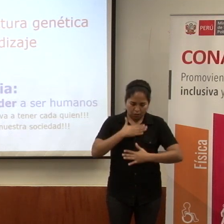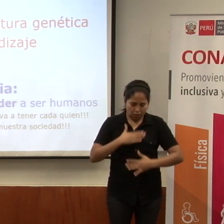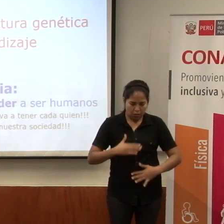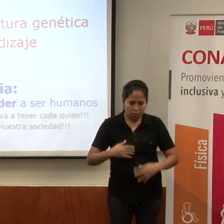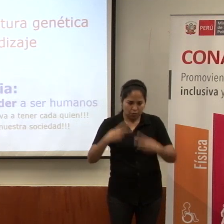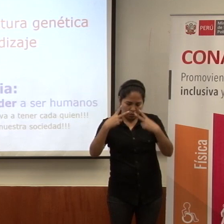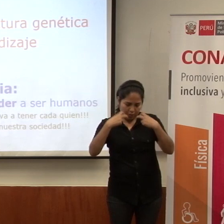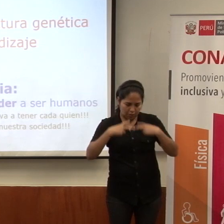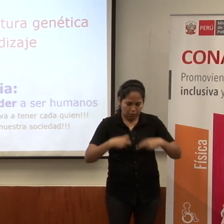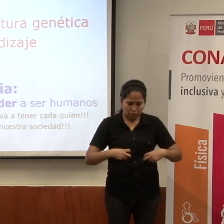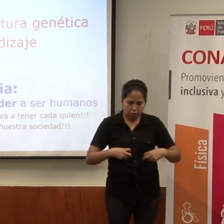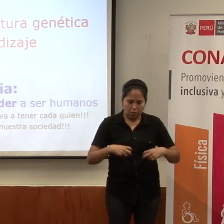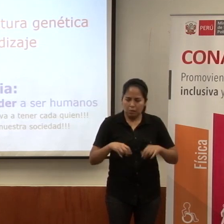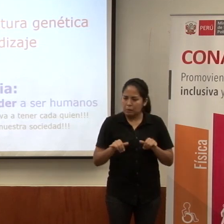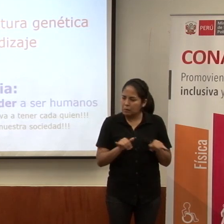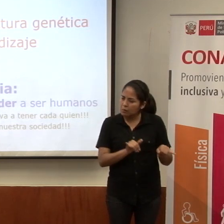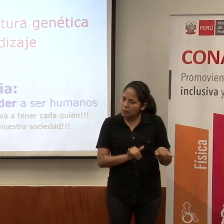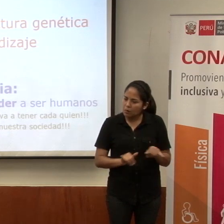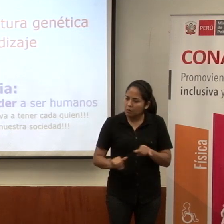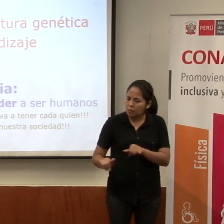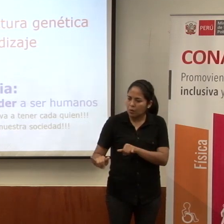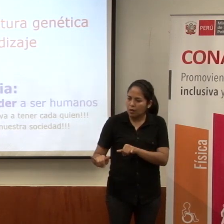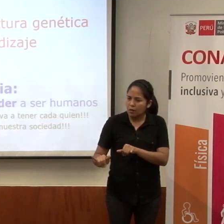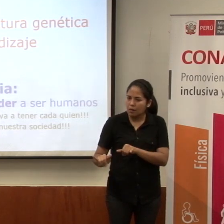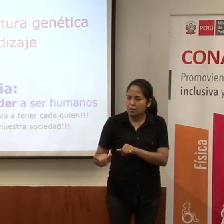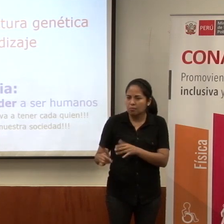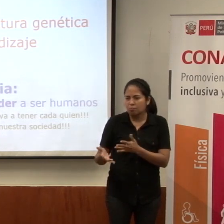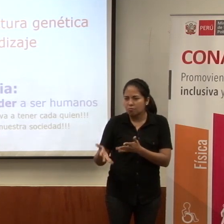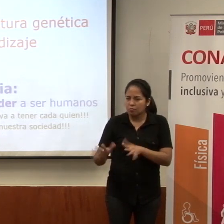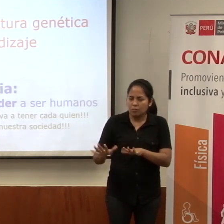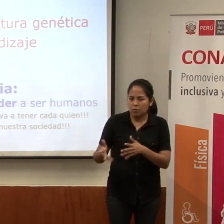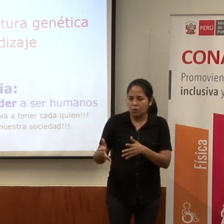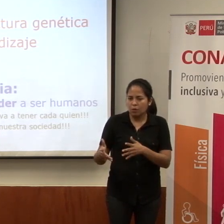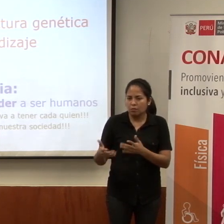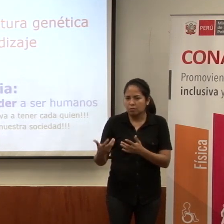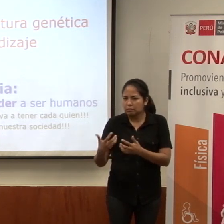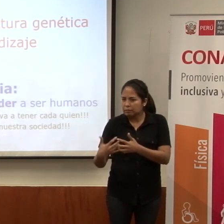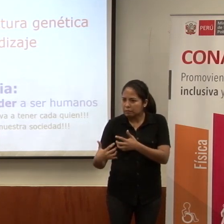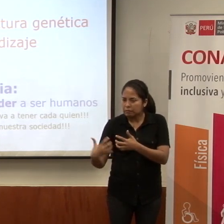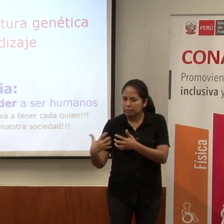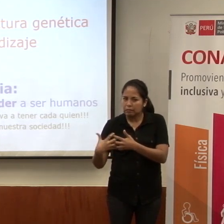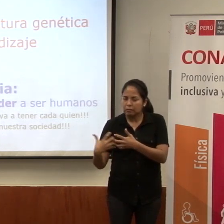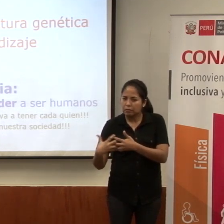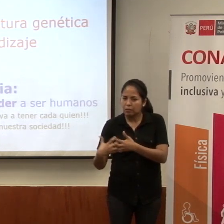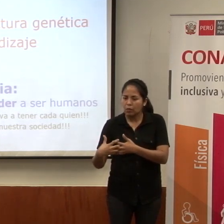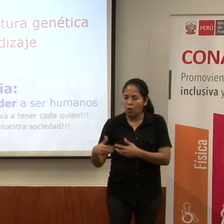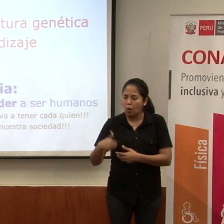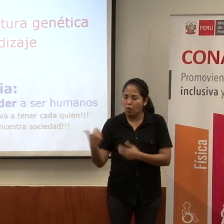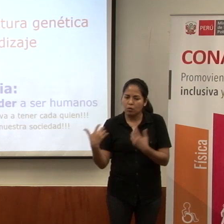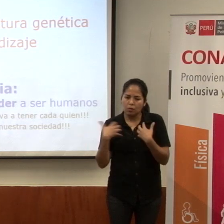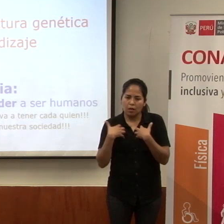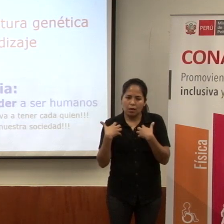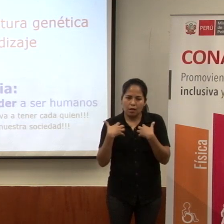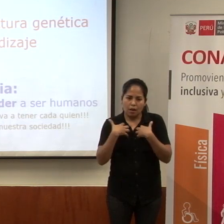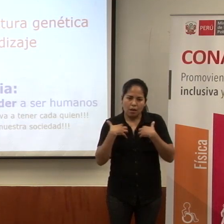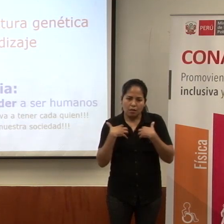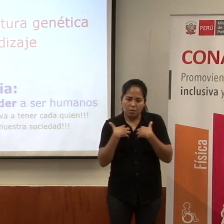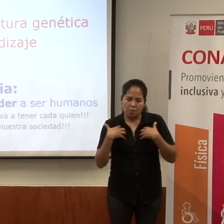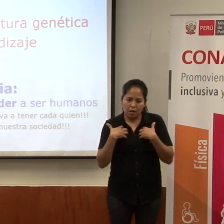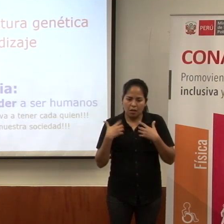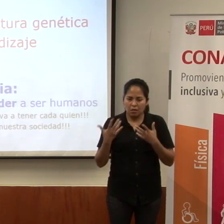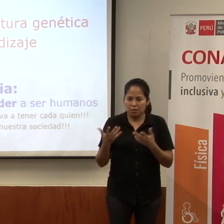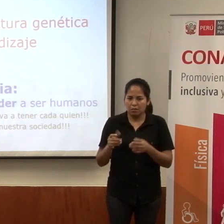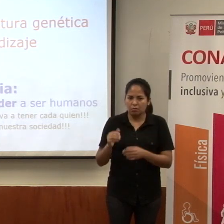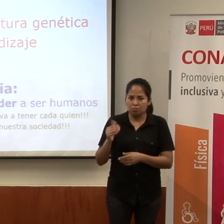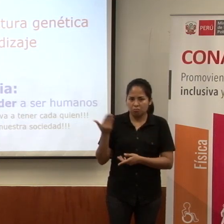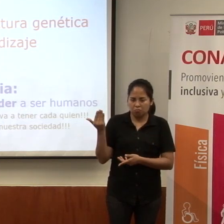muy parecido, interracialmente no tiene casi diferencias, pero con otros animales